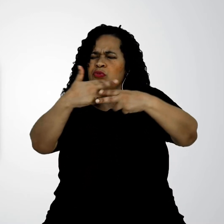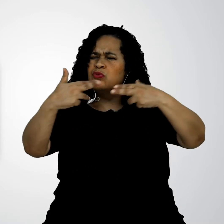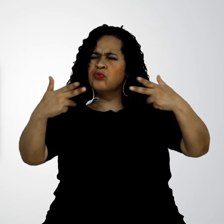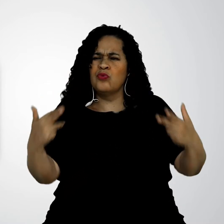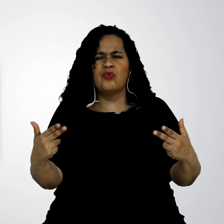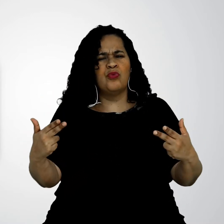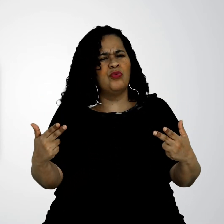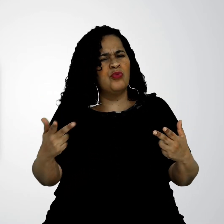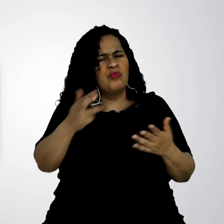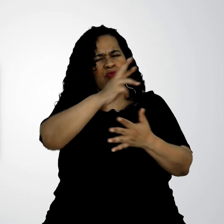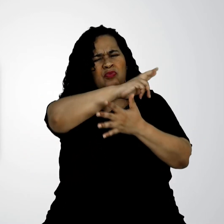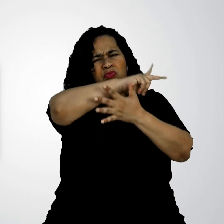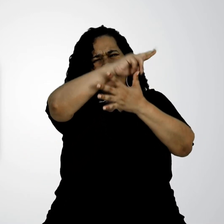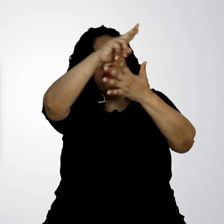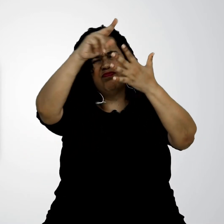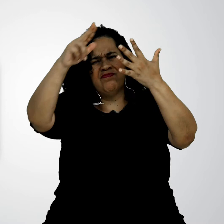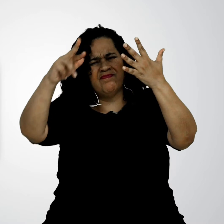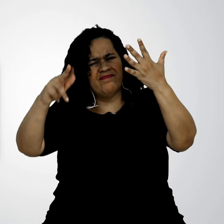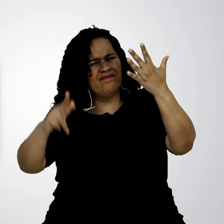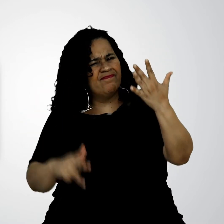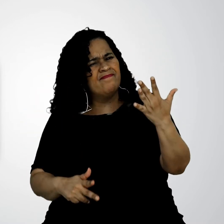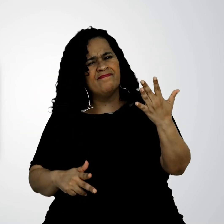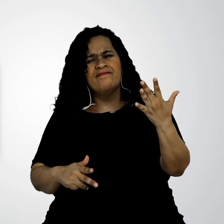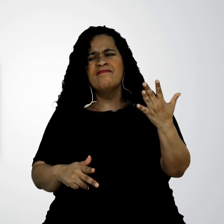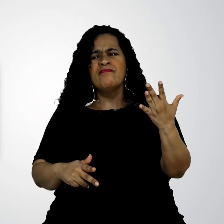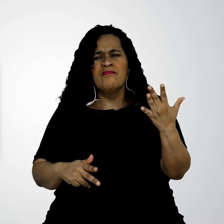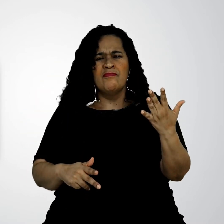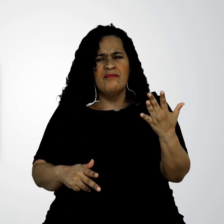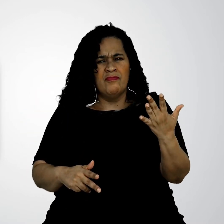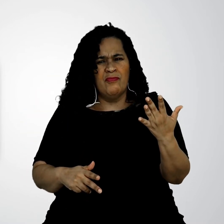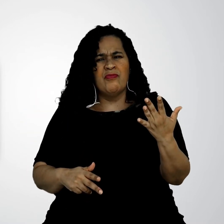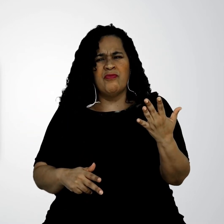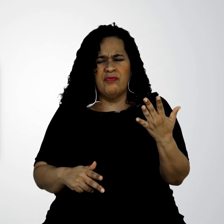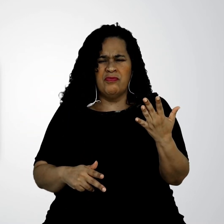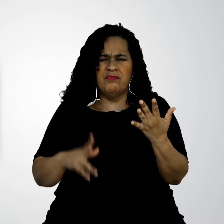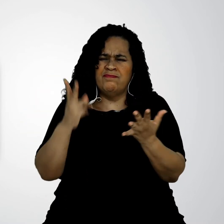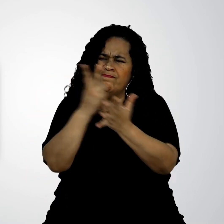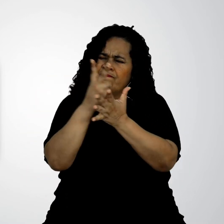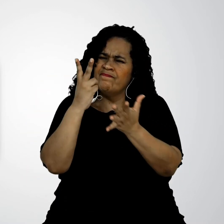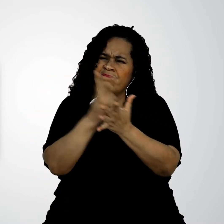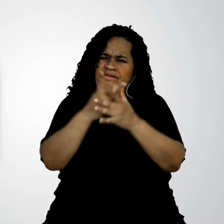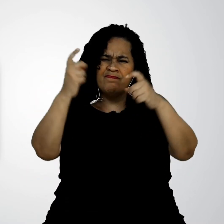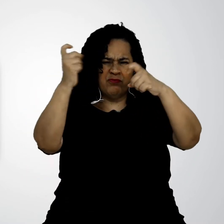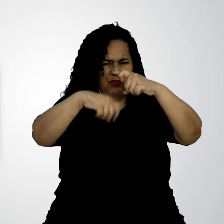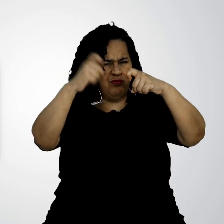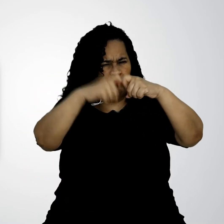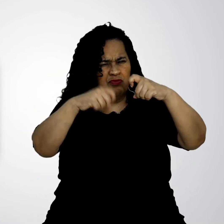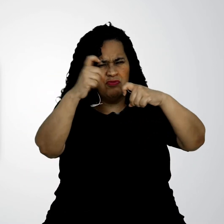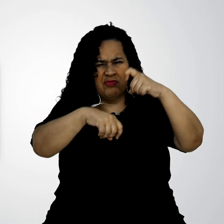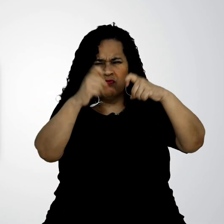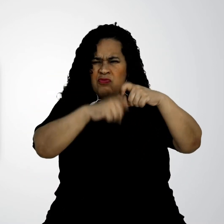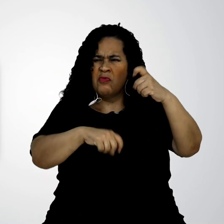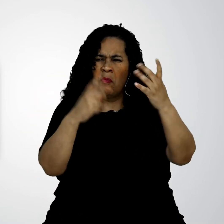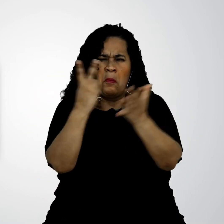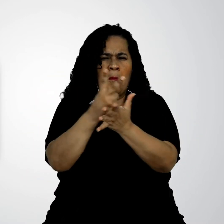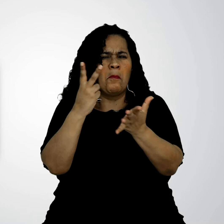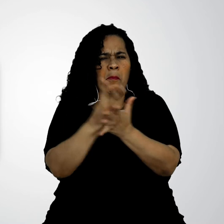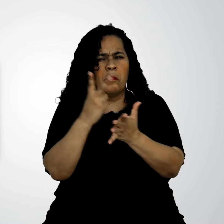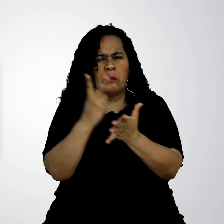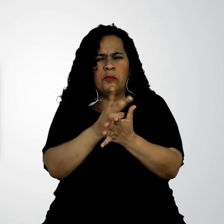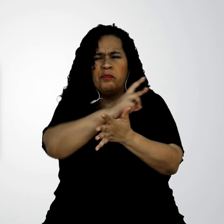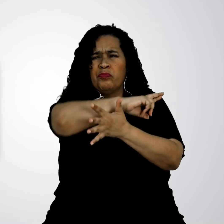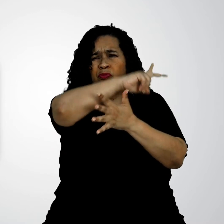vício vários vícios aqui, masturbação. O próprio vício do sexo mesmo. Do sexo, da masturbação, de várias